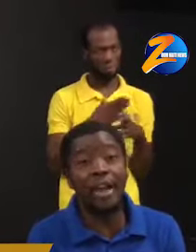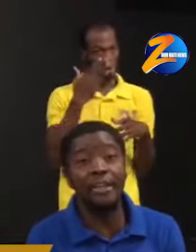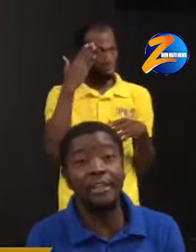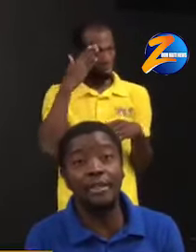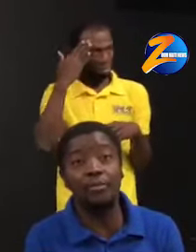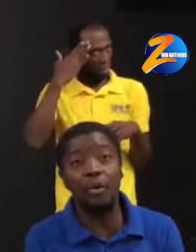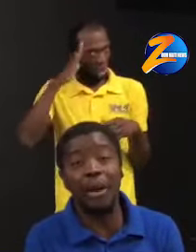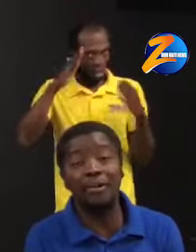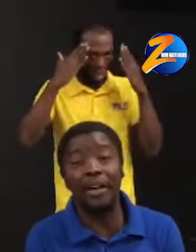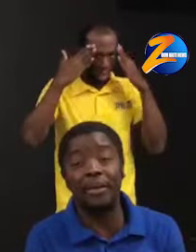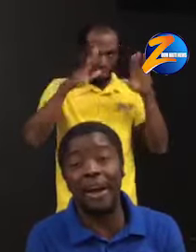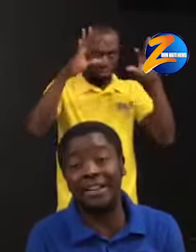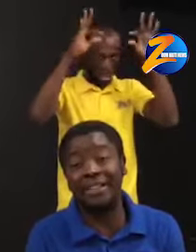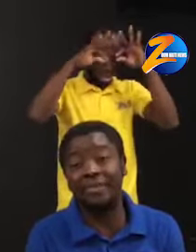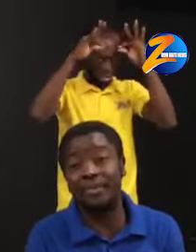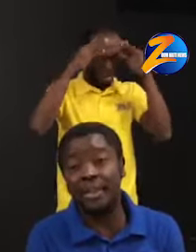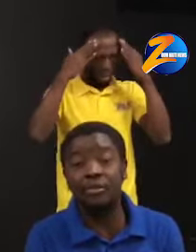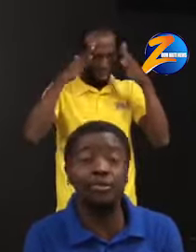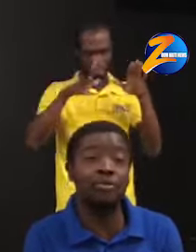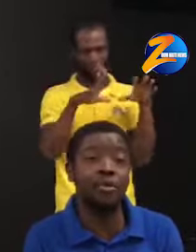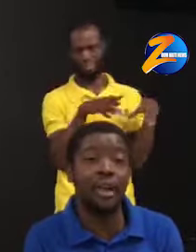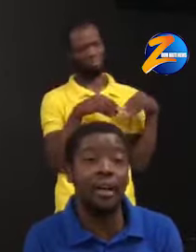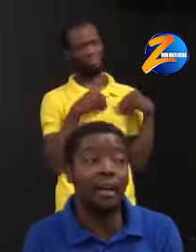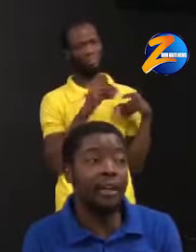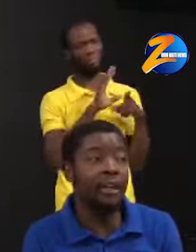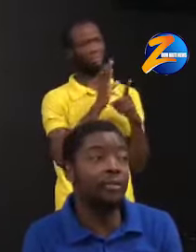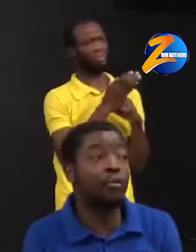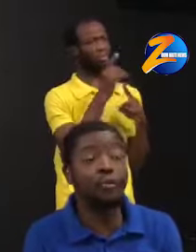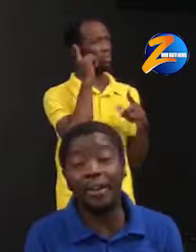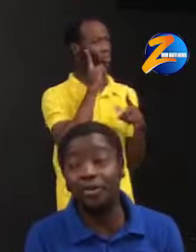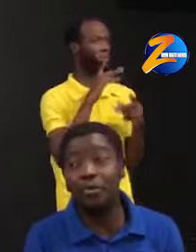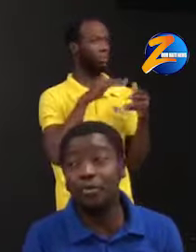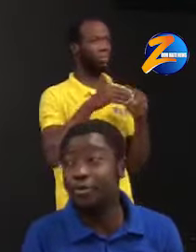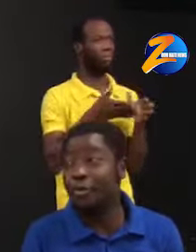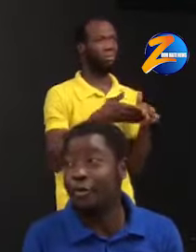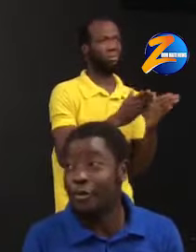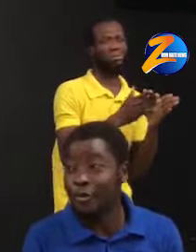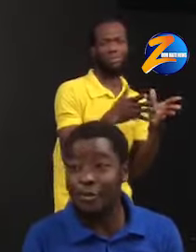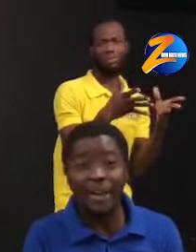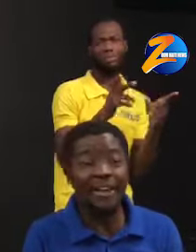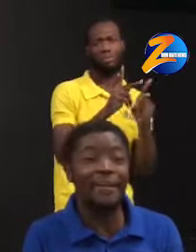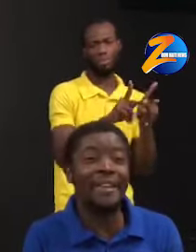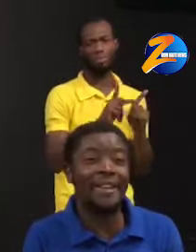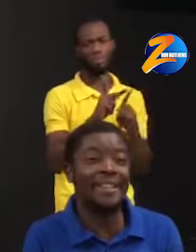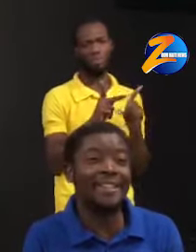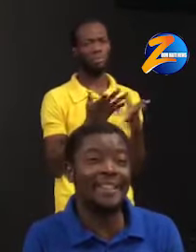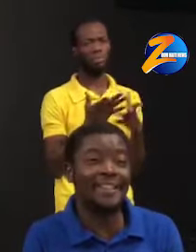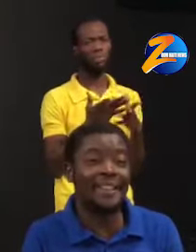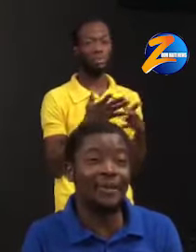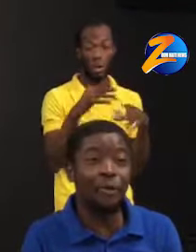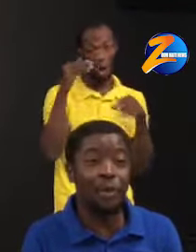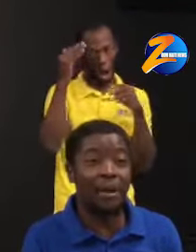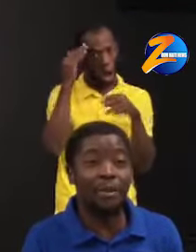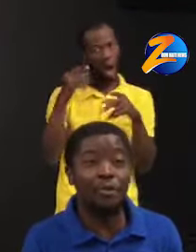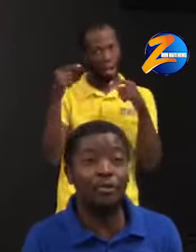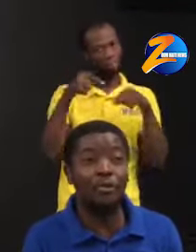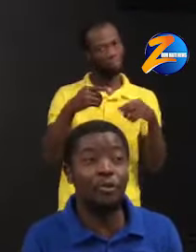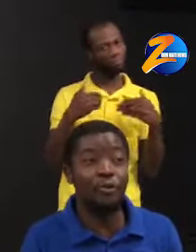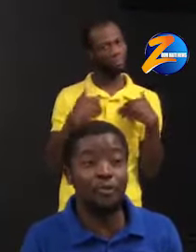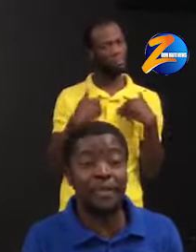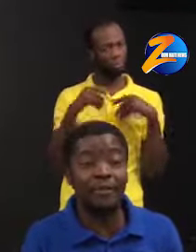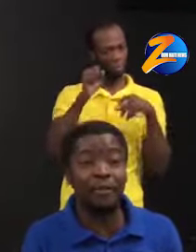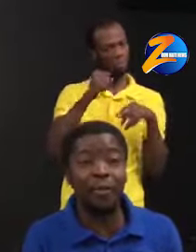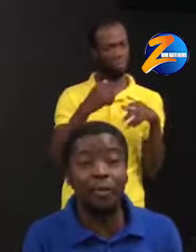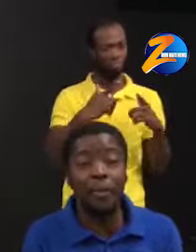reconnue en Haïti. Nous n'avons pas vraiment accepté la culture ça. Et de toute façon, nous avons bel et bien existé, nous avons parmi nous,